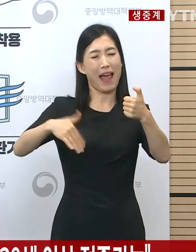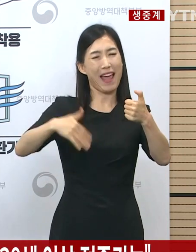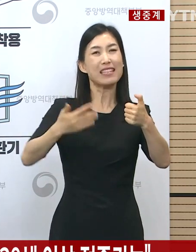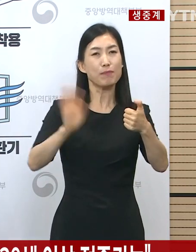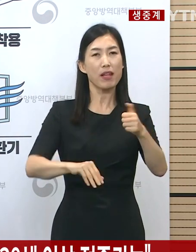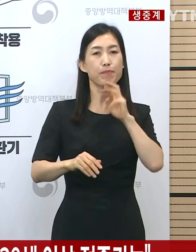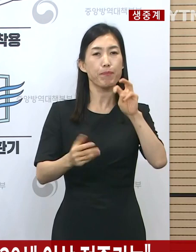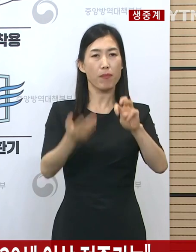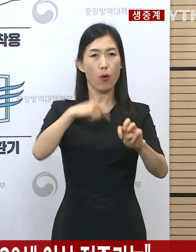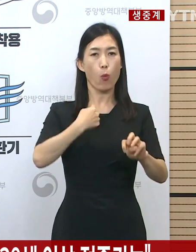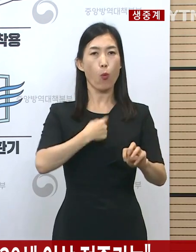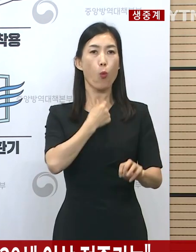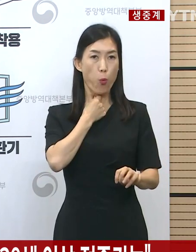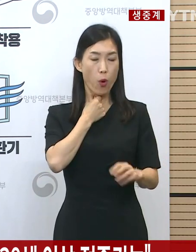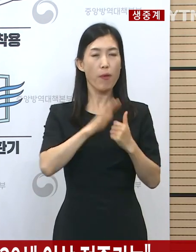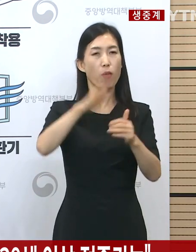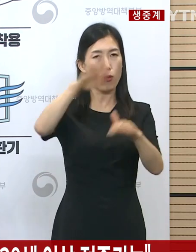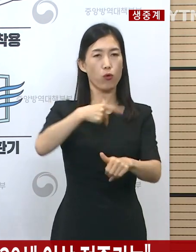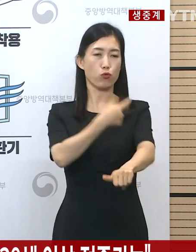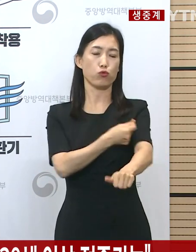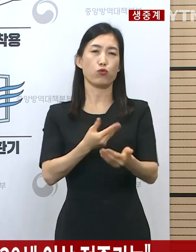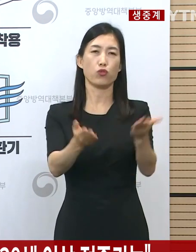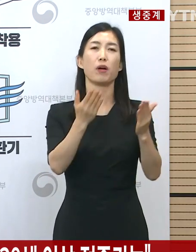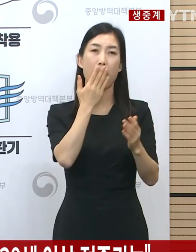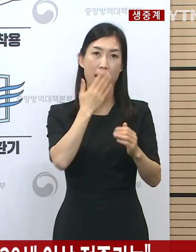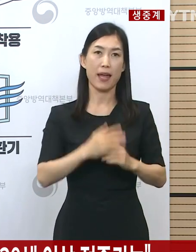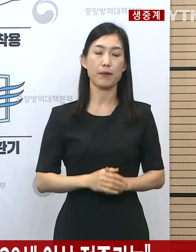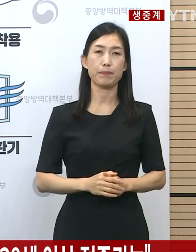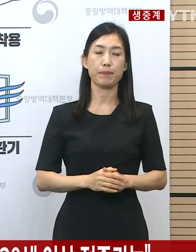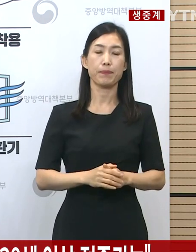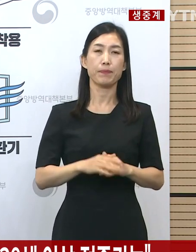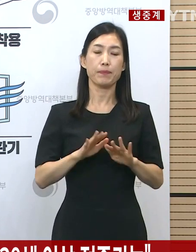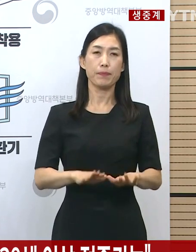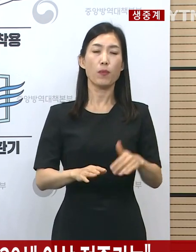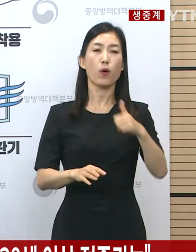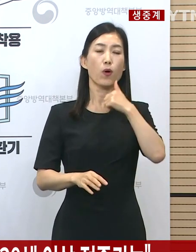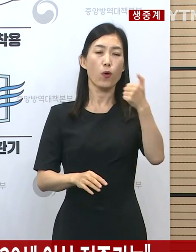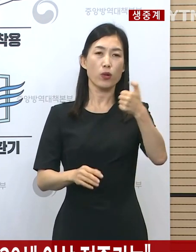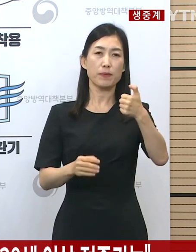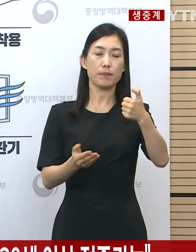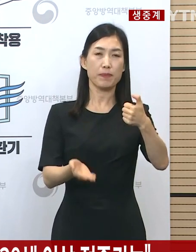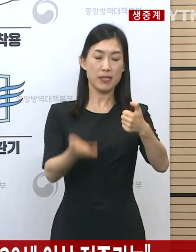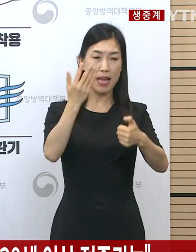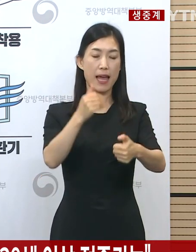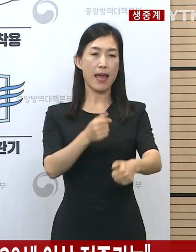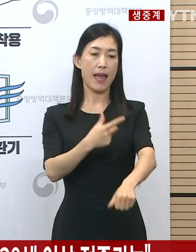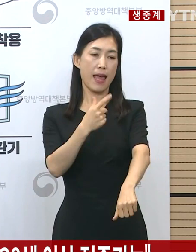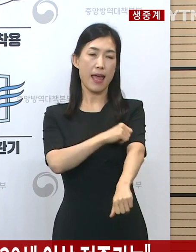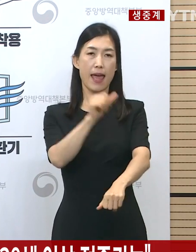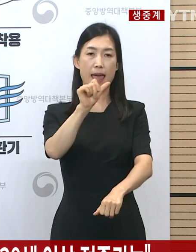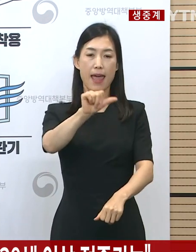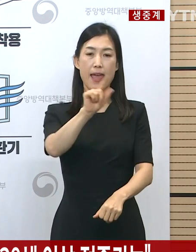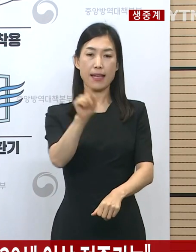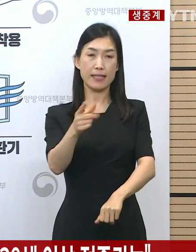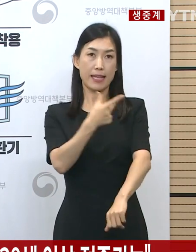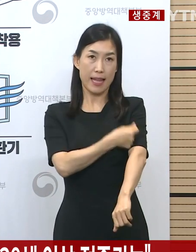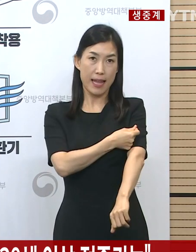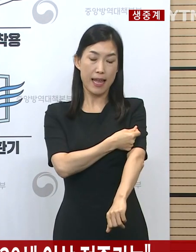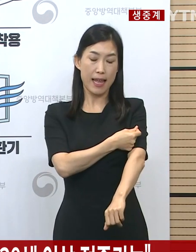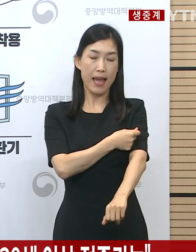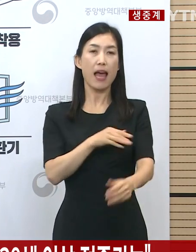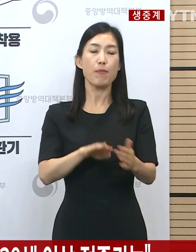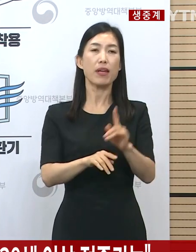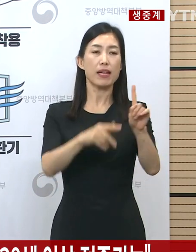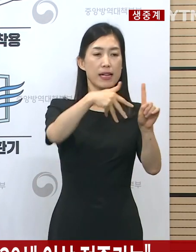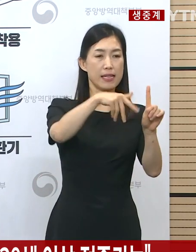논의하였습니다. 현재 50세 미만 연령층이 아스트라제네카 백신을 접종받은 경우 2차 접종은 화이자